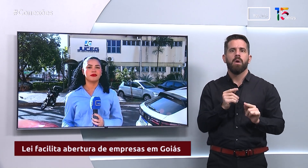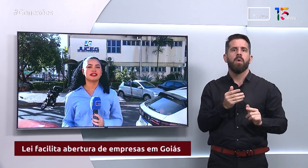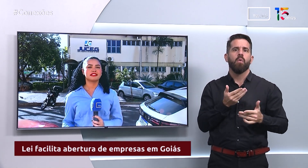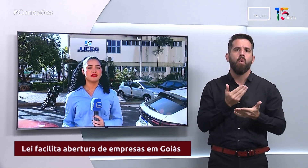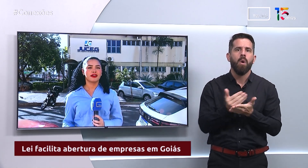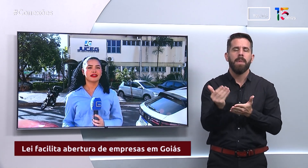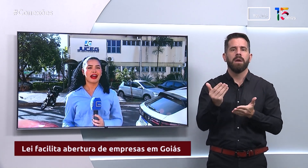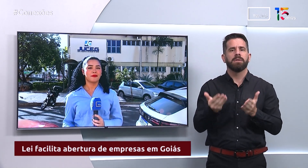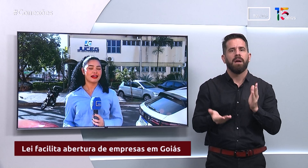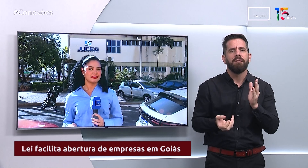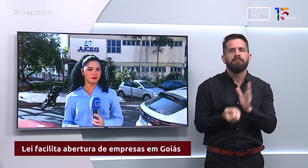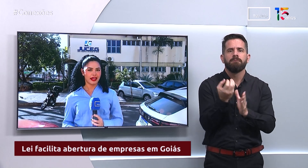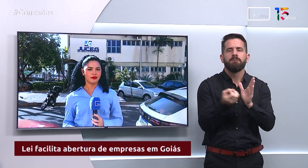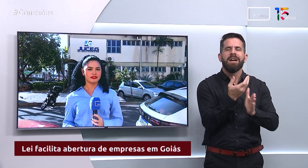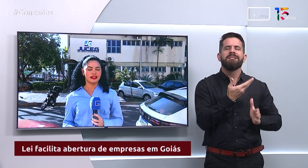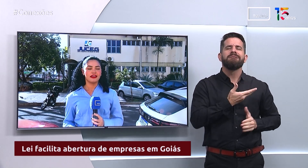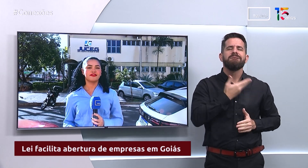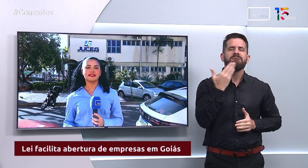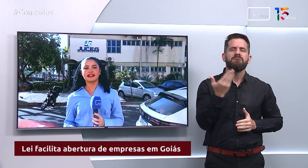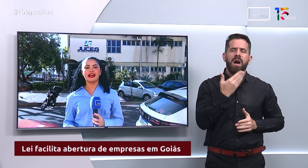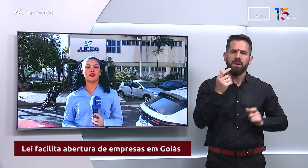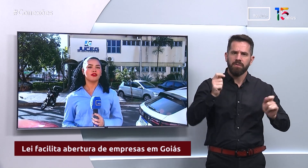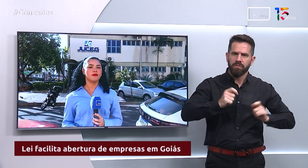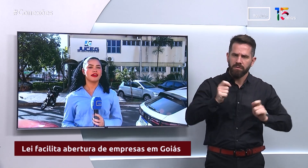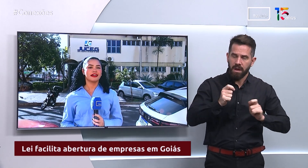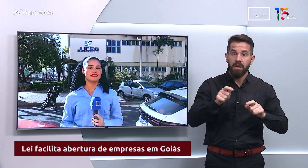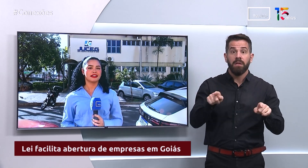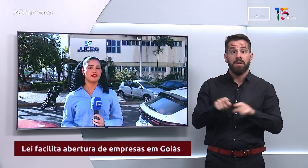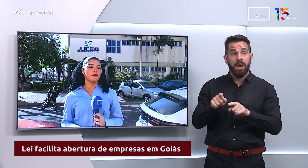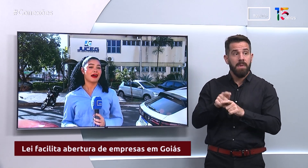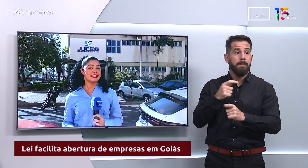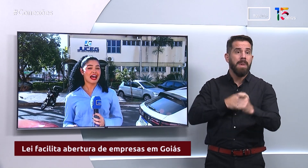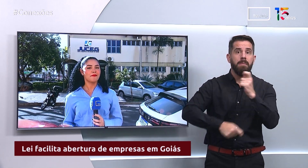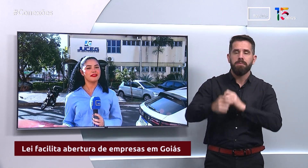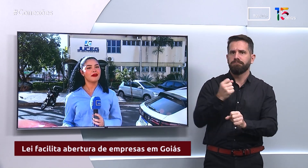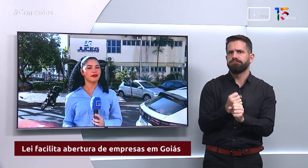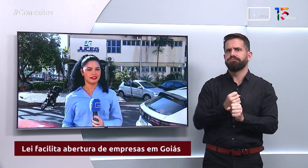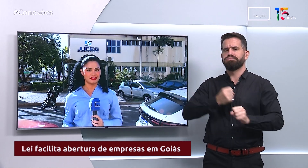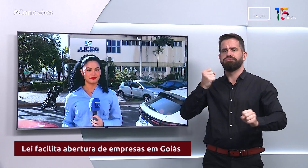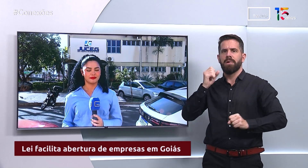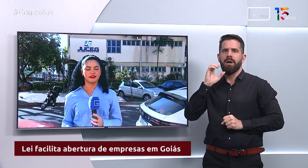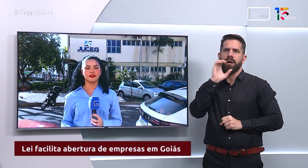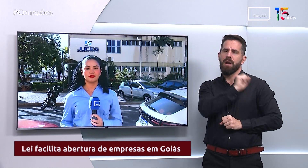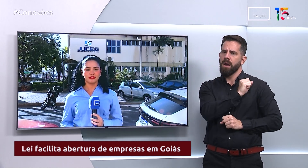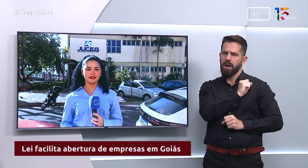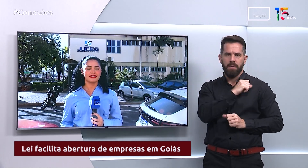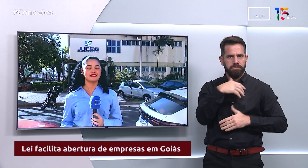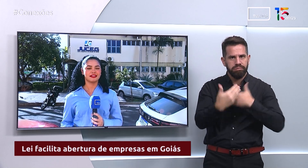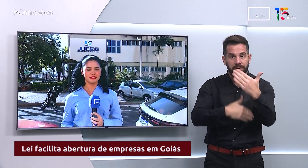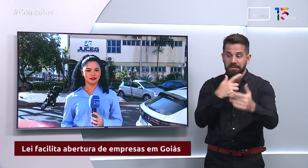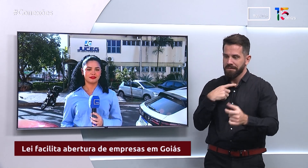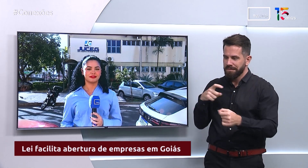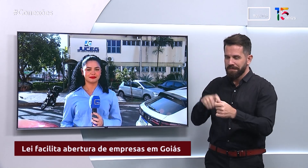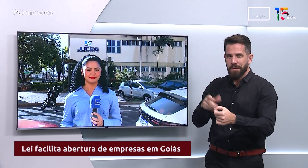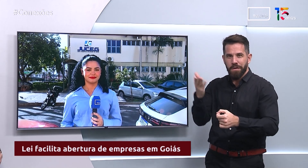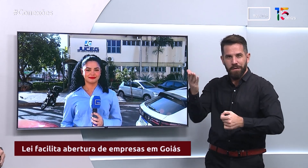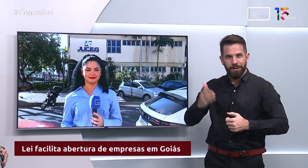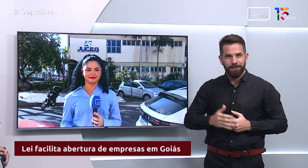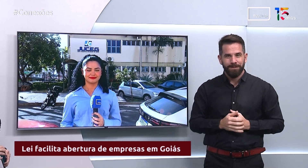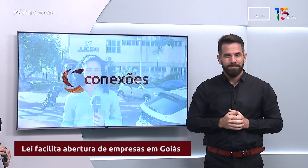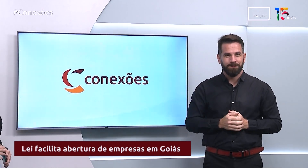O objetivo é criar mais empregos e fazer a economia crescer mais rapidamente. Volto com vocês aí do estúdio.